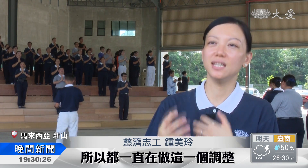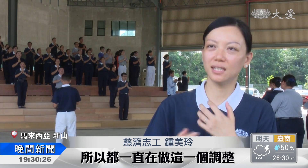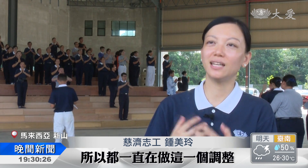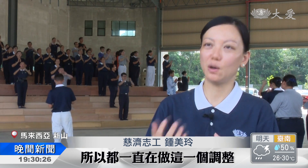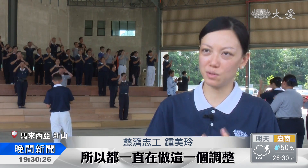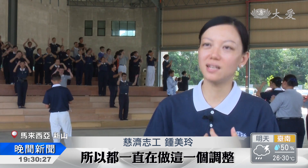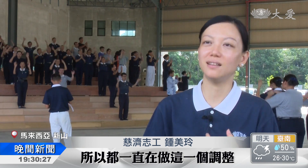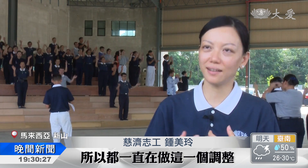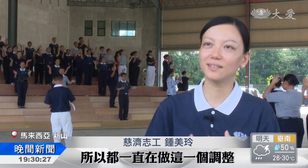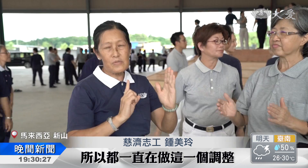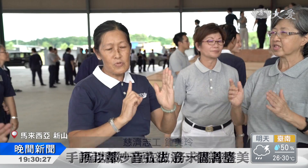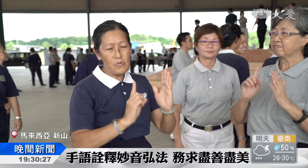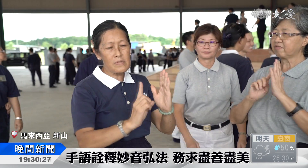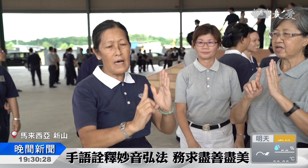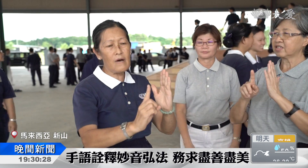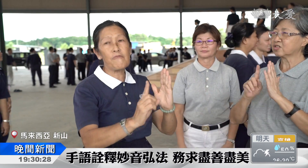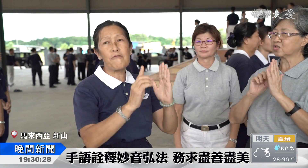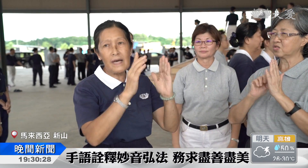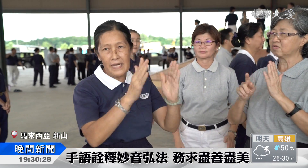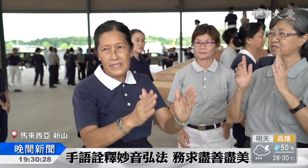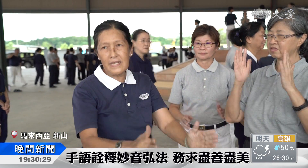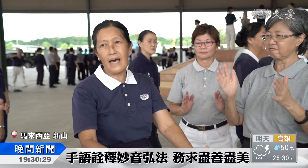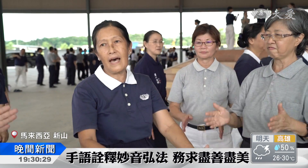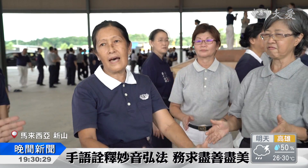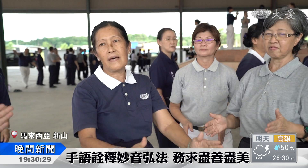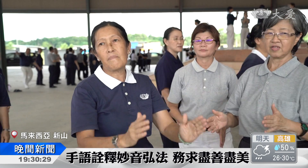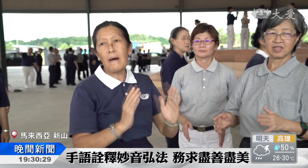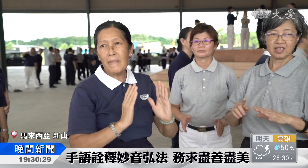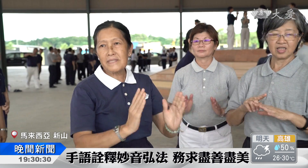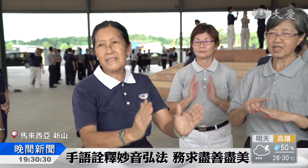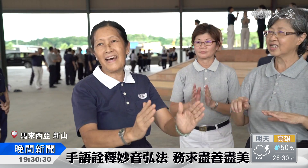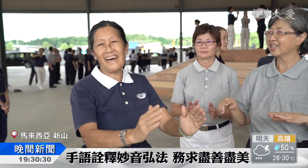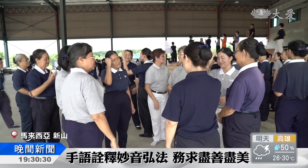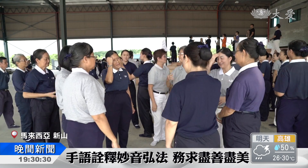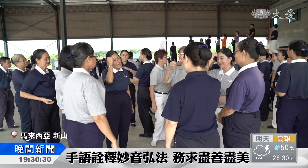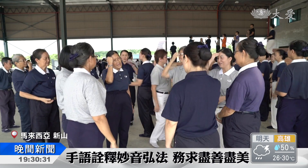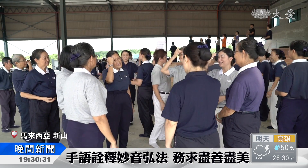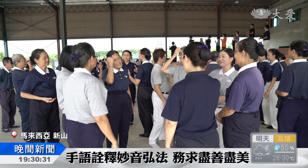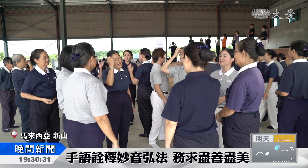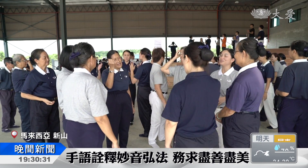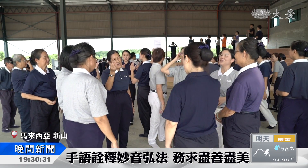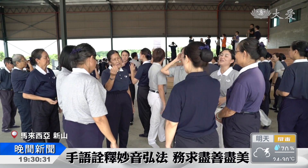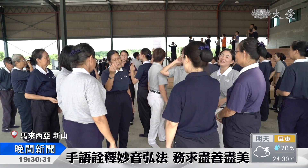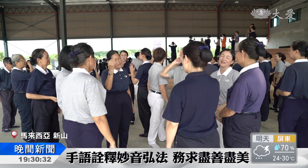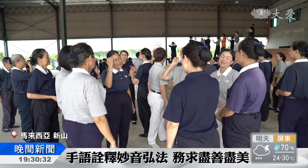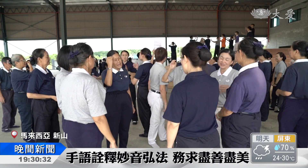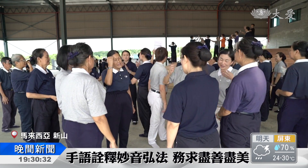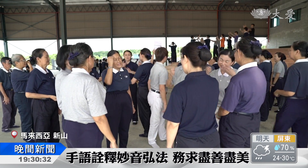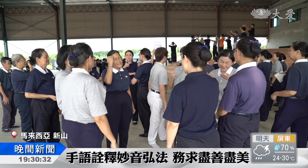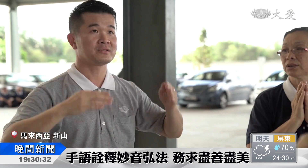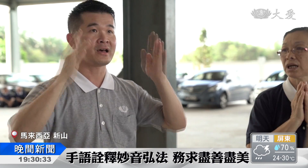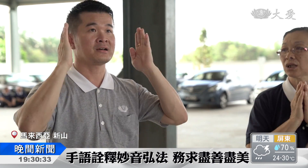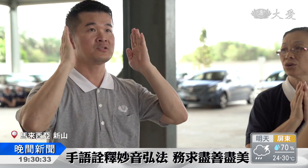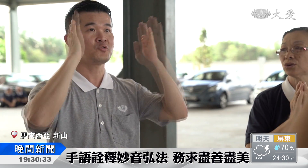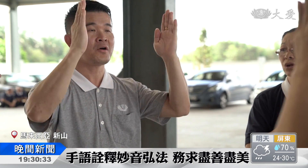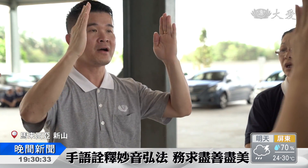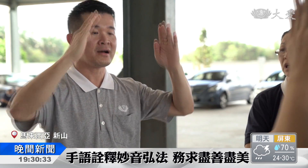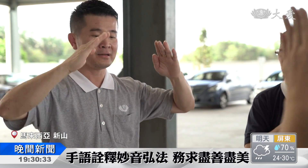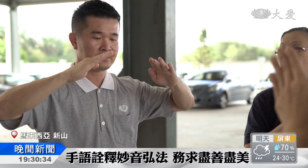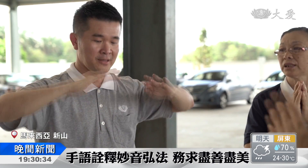一個調整距離九月的公演是越來越近志工們把握分秒